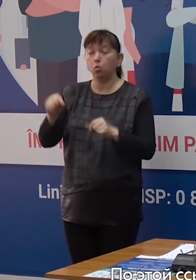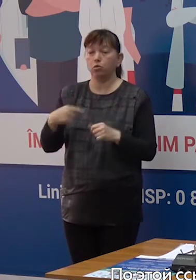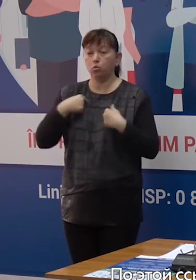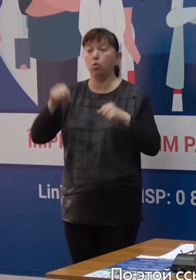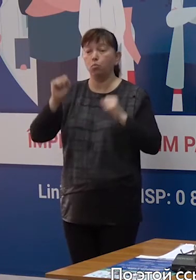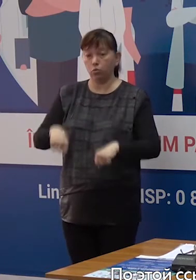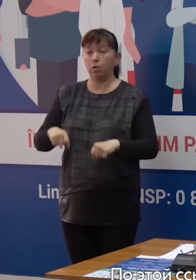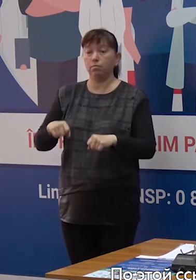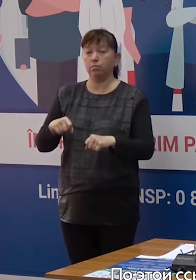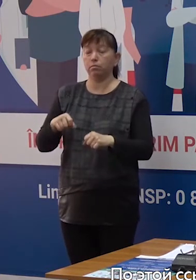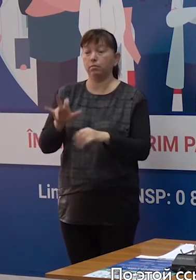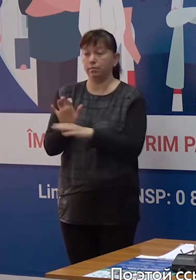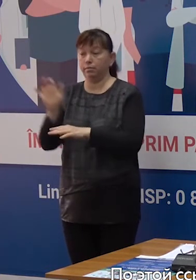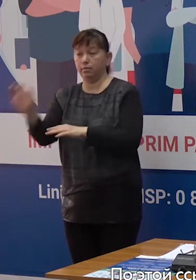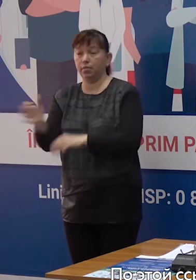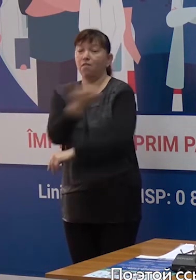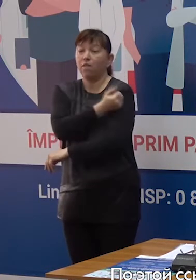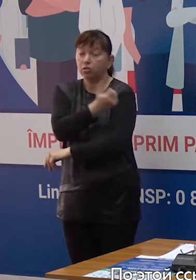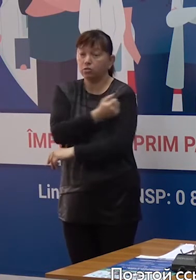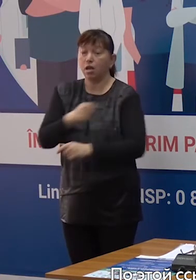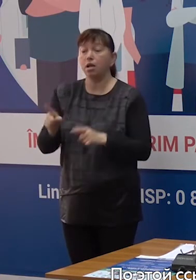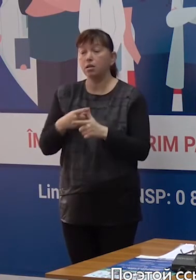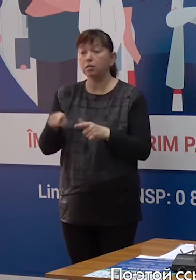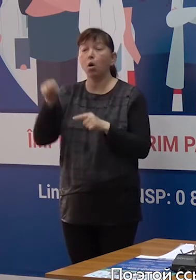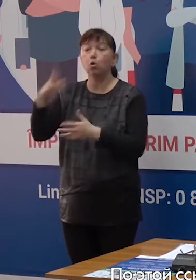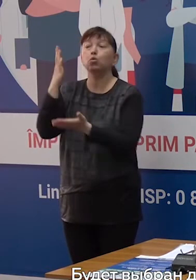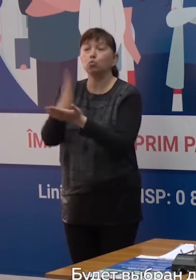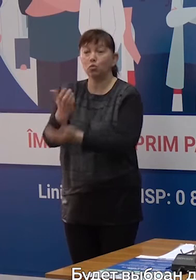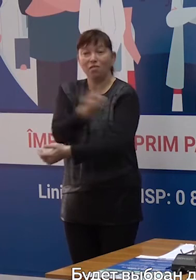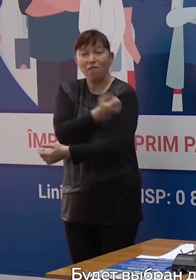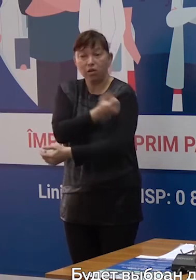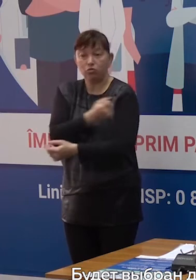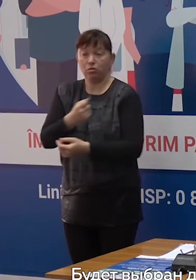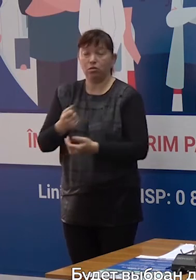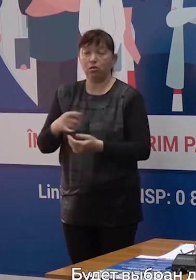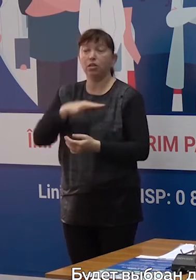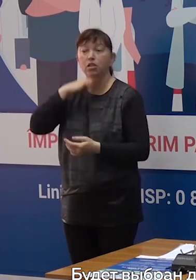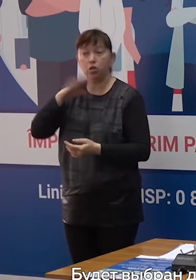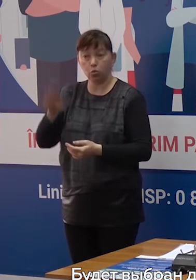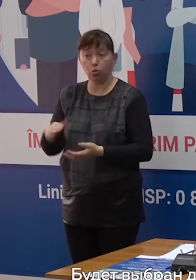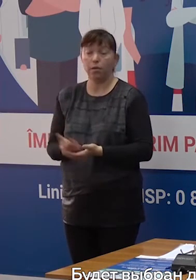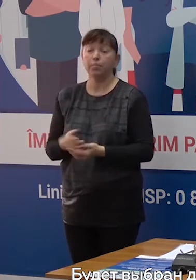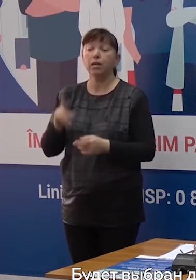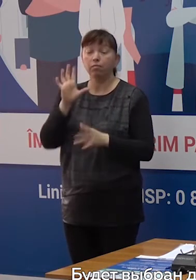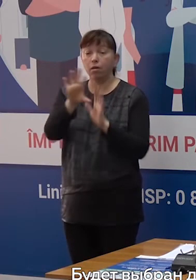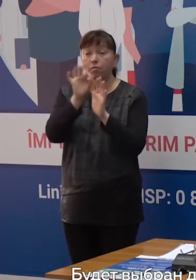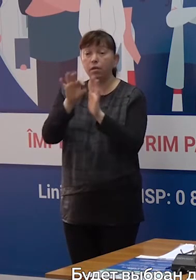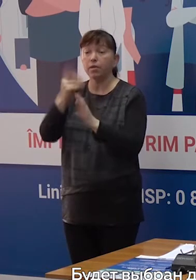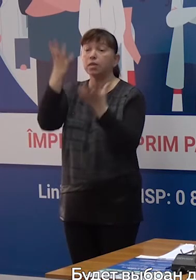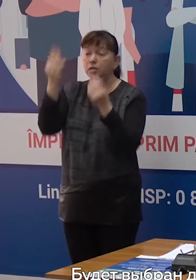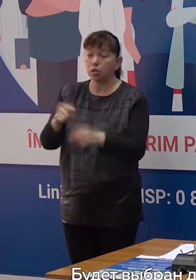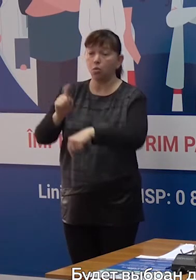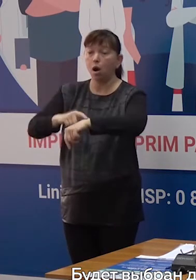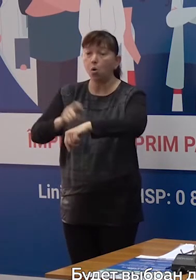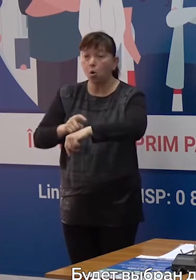вакцинать, или где мы будем вакцинать, в эти центры для vaccinания. Сделать зимой, вечером